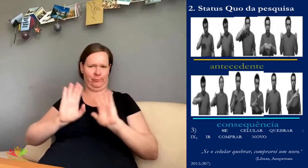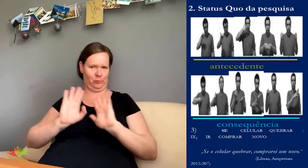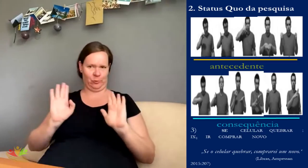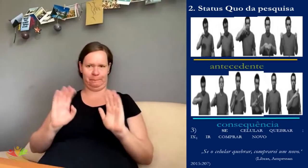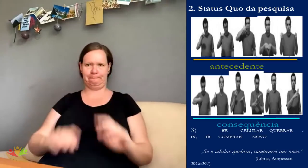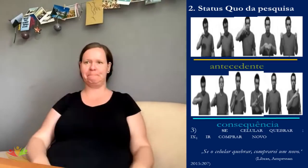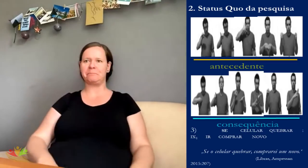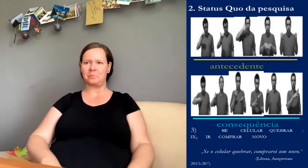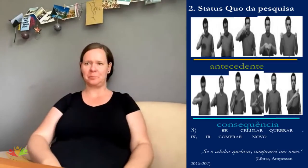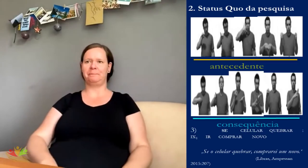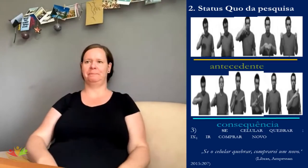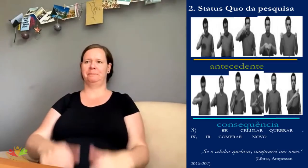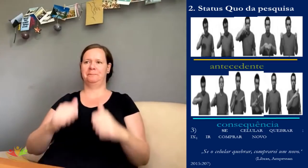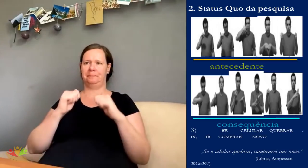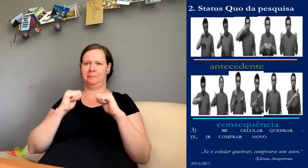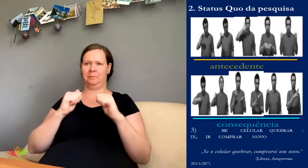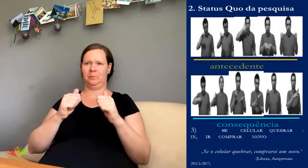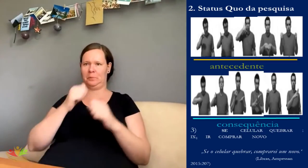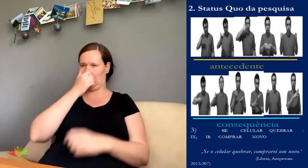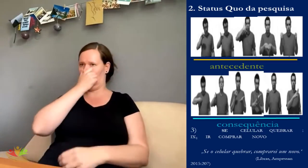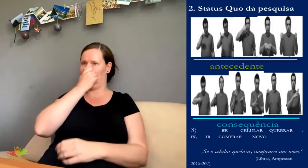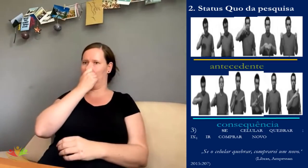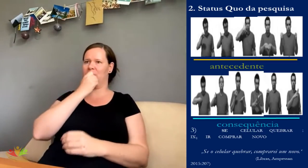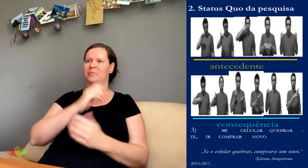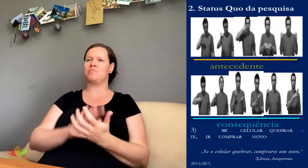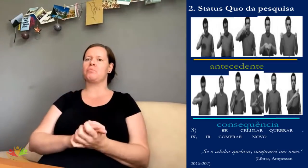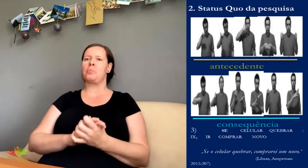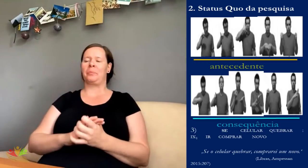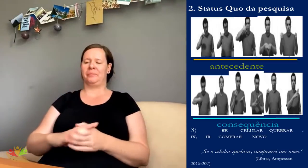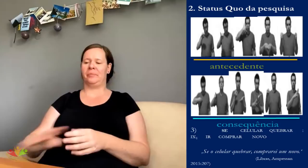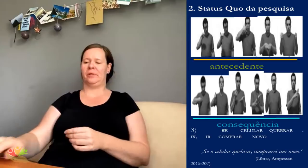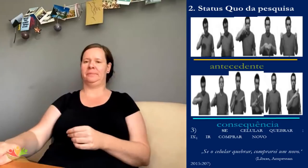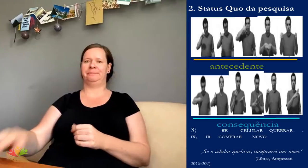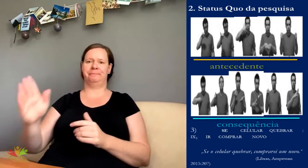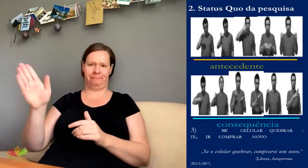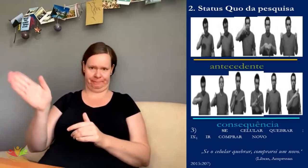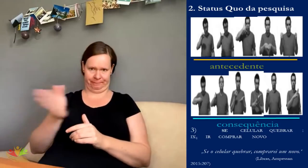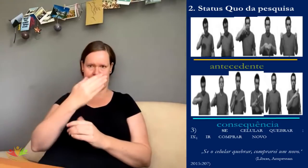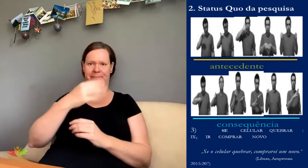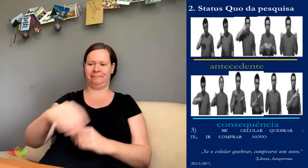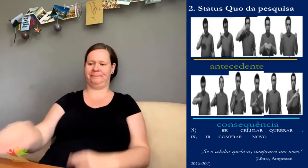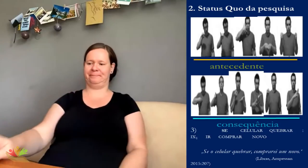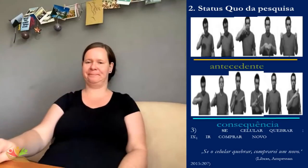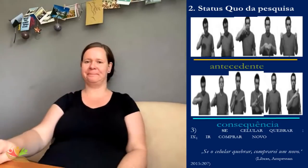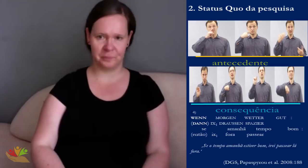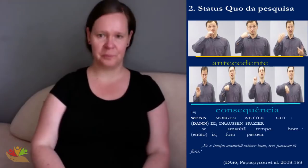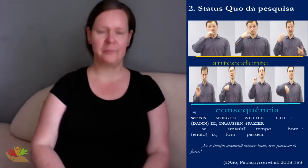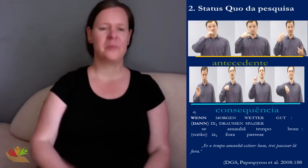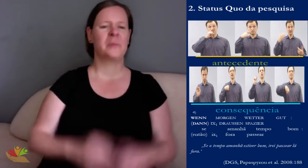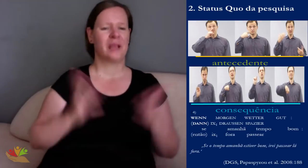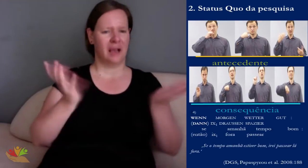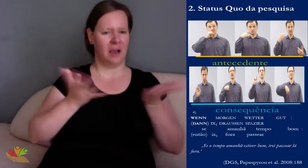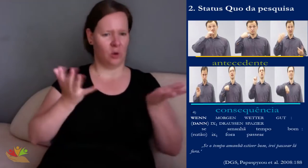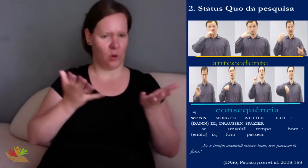trabalhei com orações contrafactuais, somente com as orações condicionais factuais.